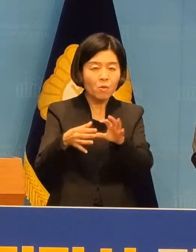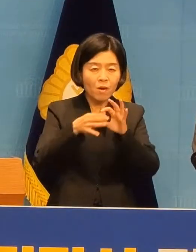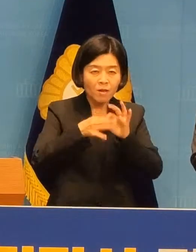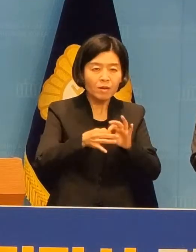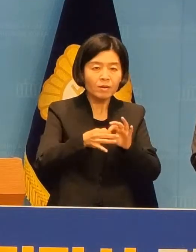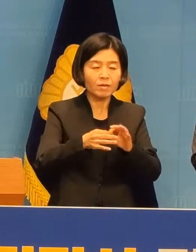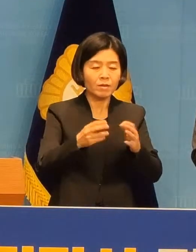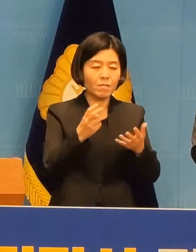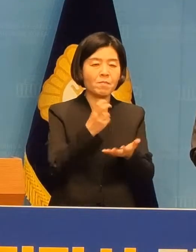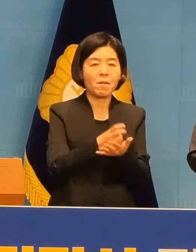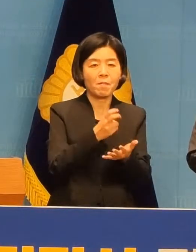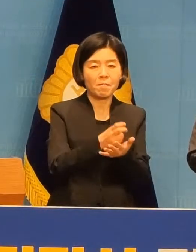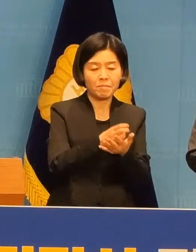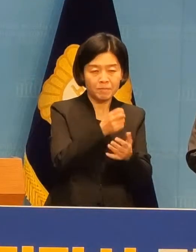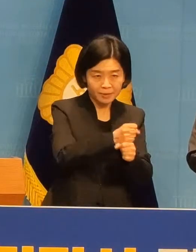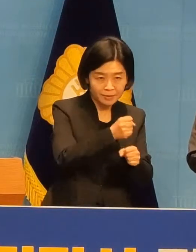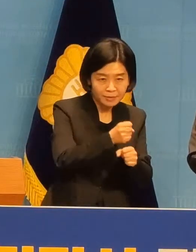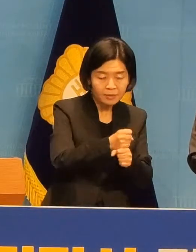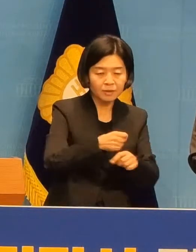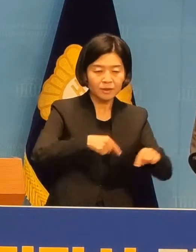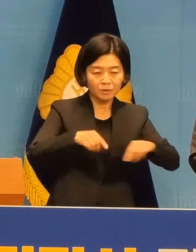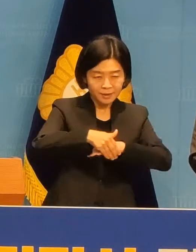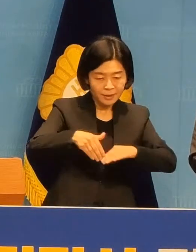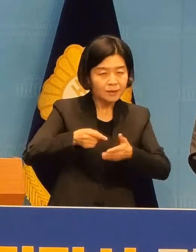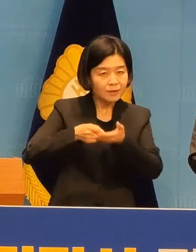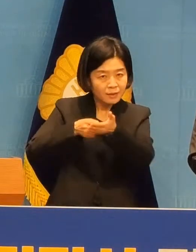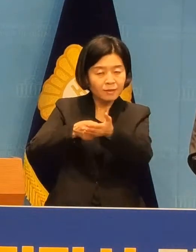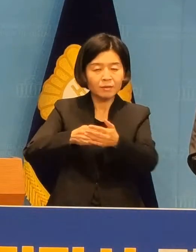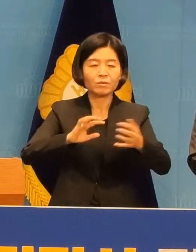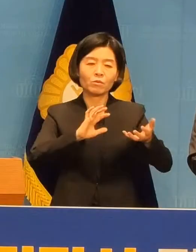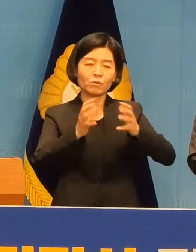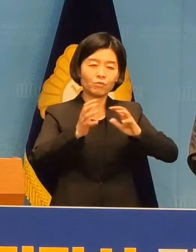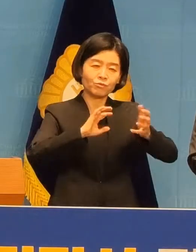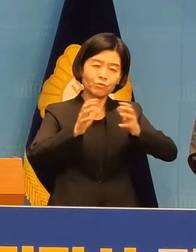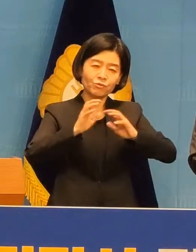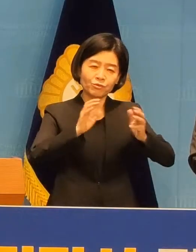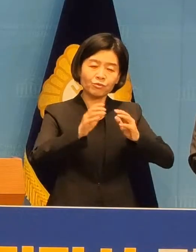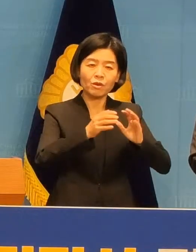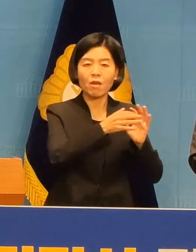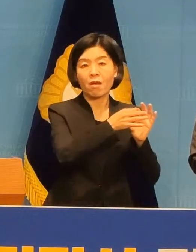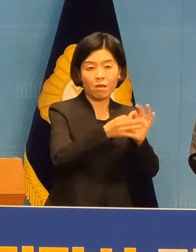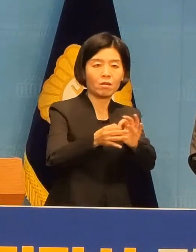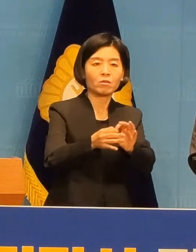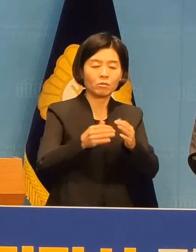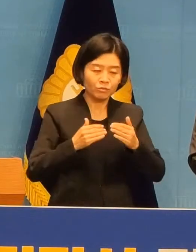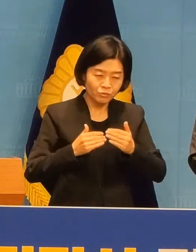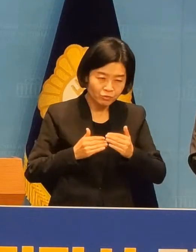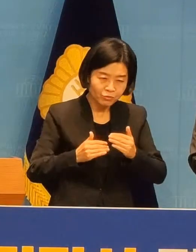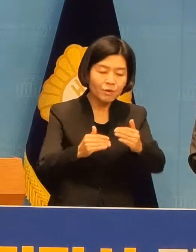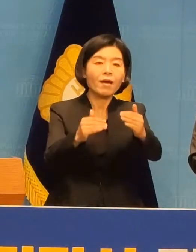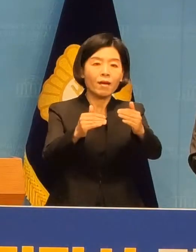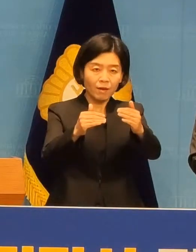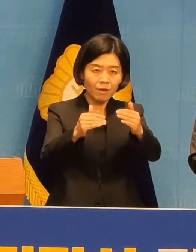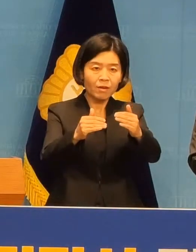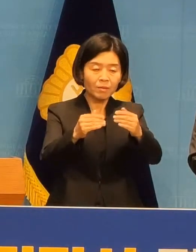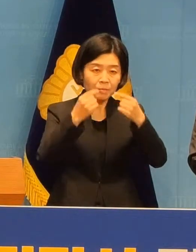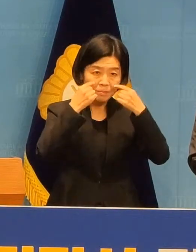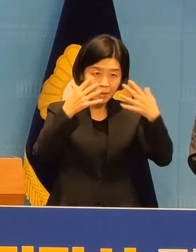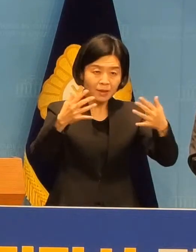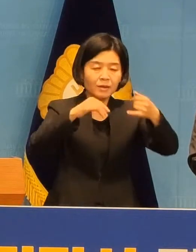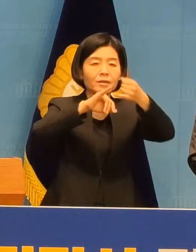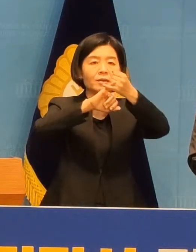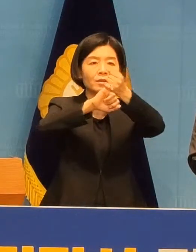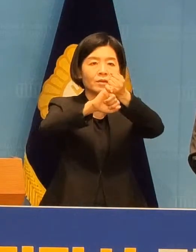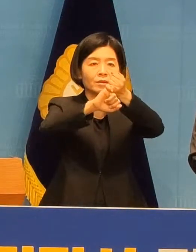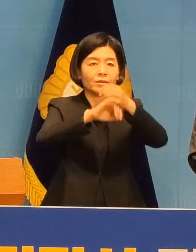제안, 토론회 개최 등 후속 조치를 이어갈 것이라는 것, 이 점을 국민 여러분께